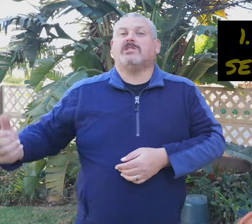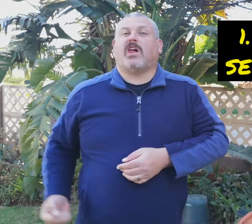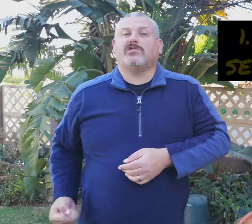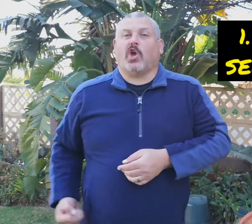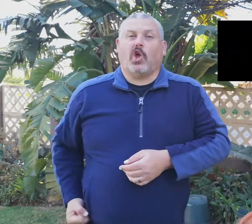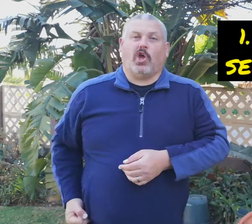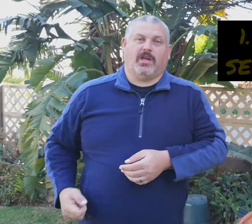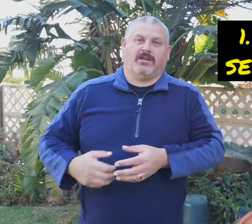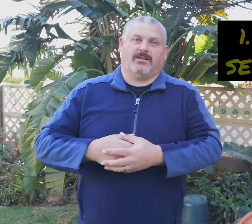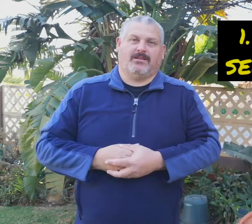zelfzucht,